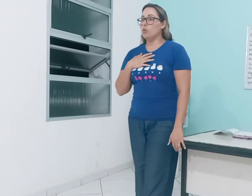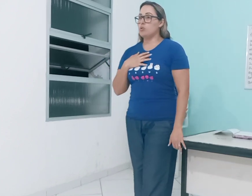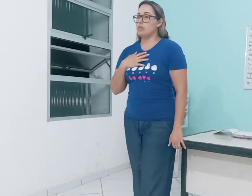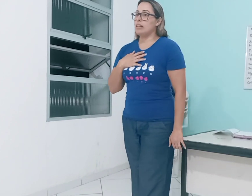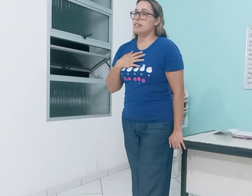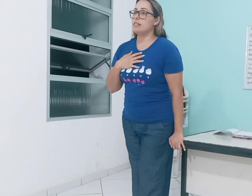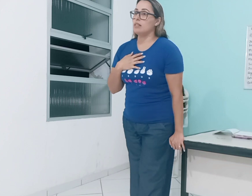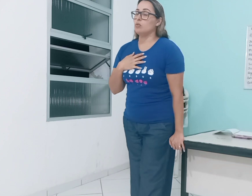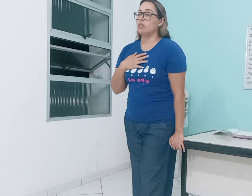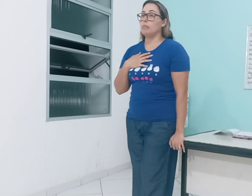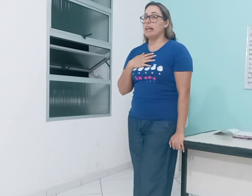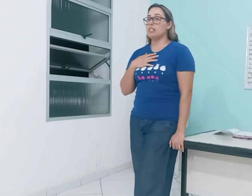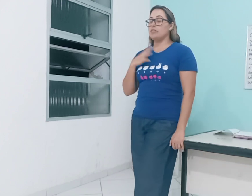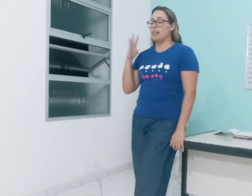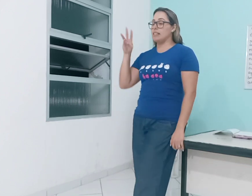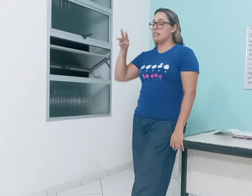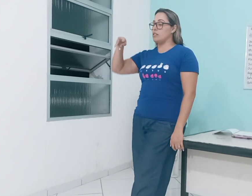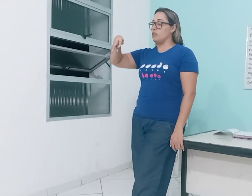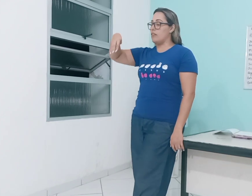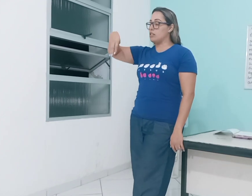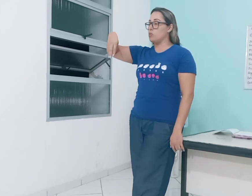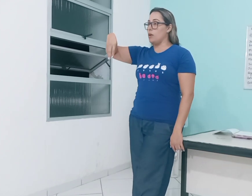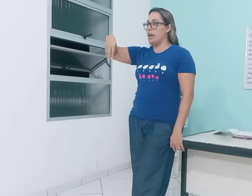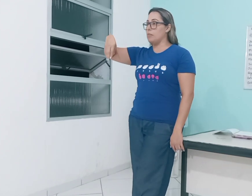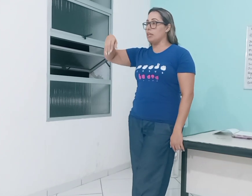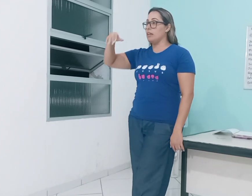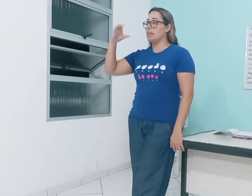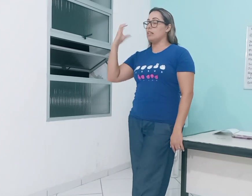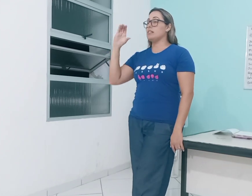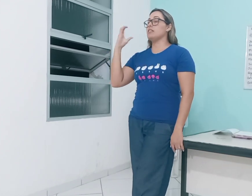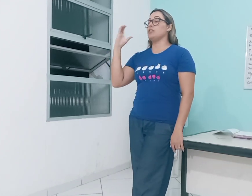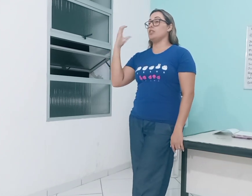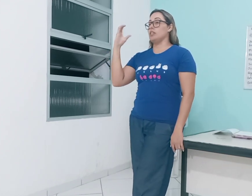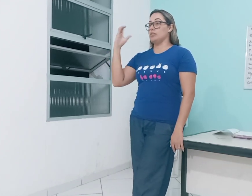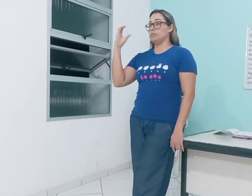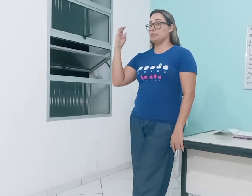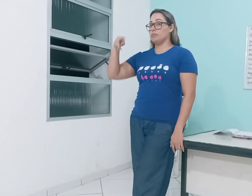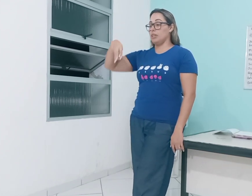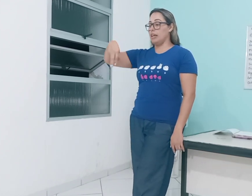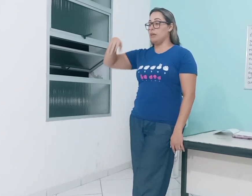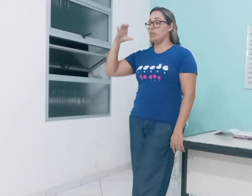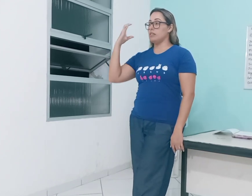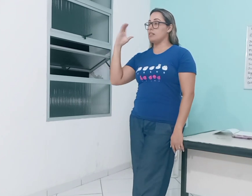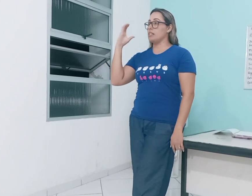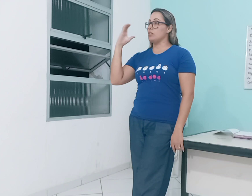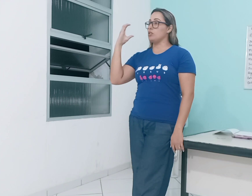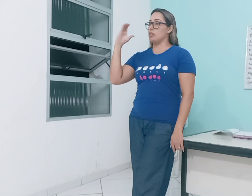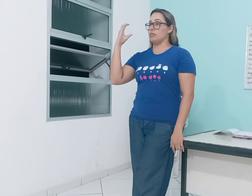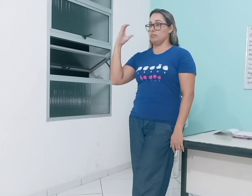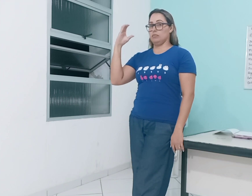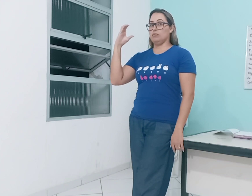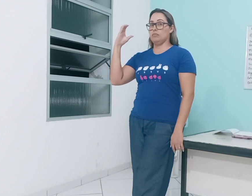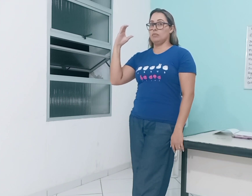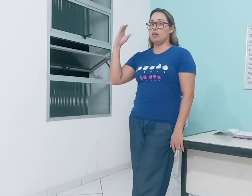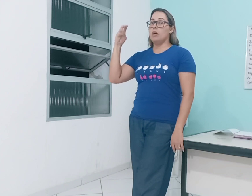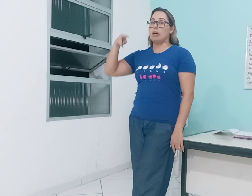cursos, eles ensinam também a gente fazer assim, faz o M e C cedilha. M, C cedilha. Para não